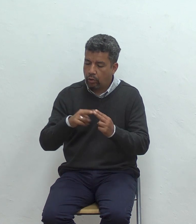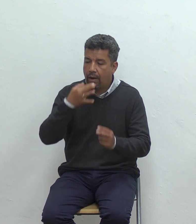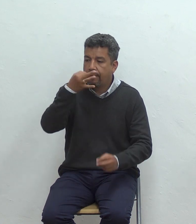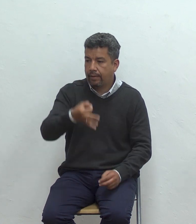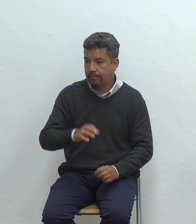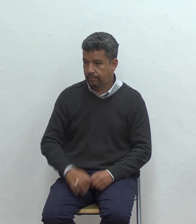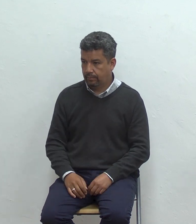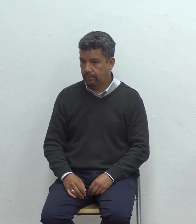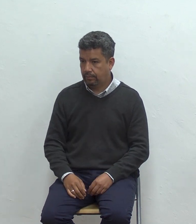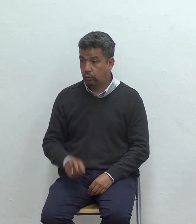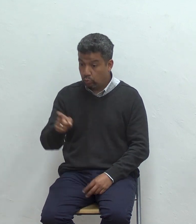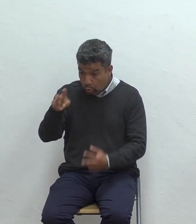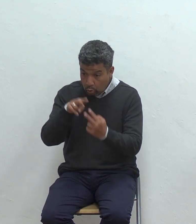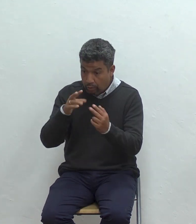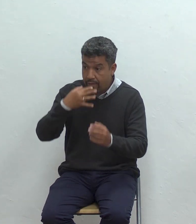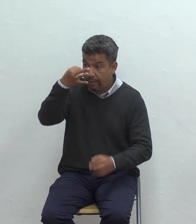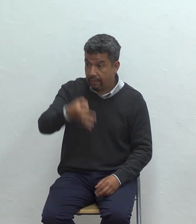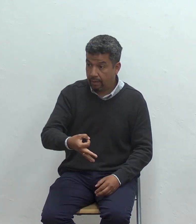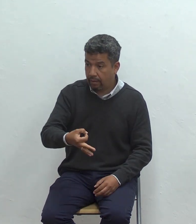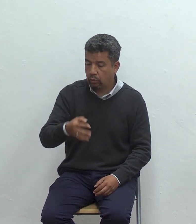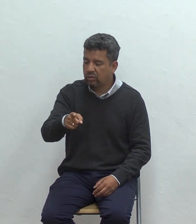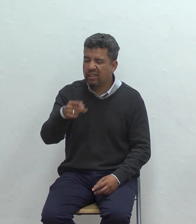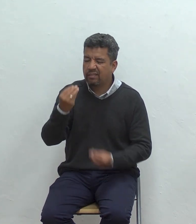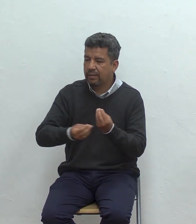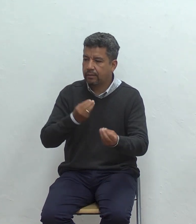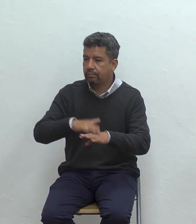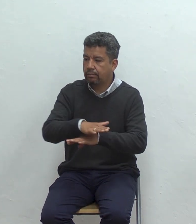verdad. Y cuando usted conozca la verdad, usted va a ser ¿qué?